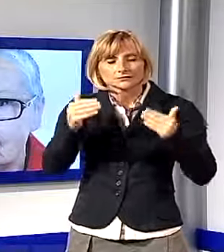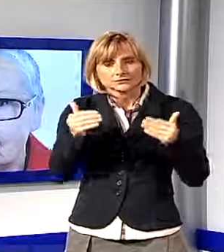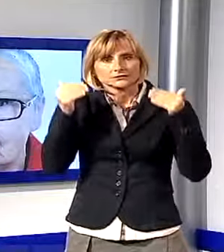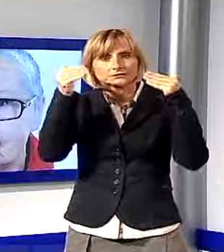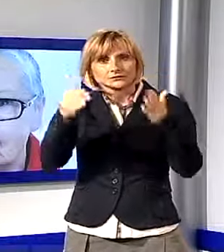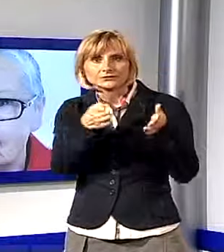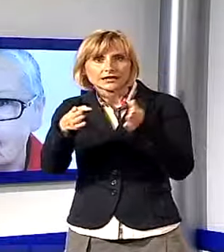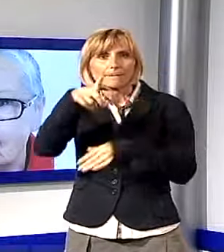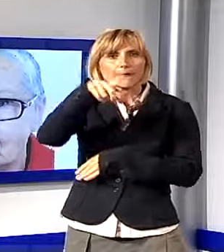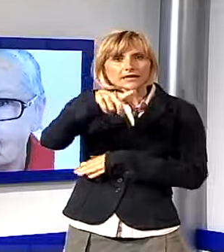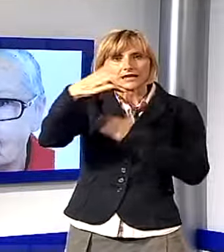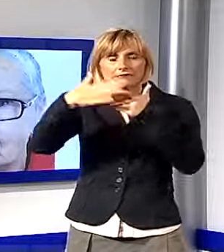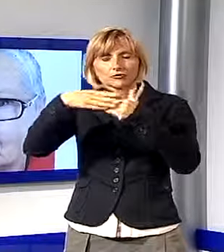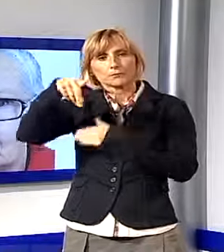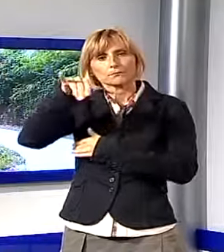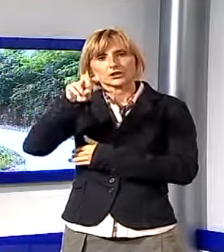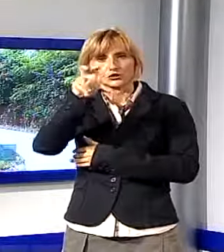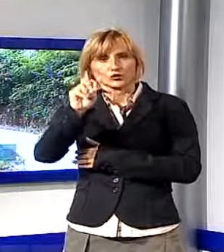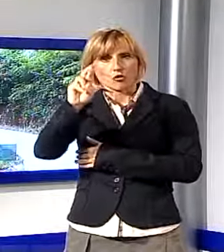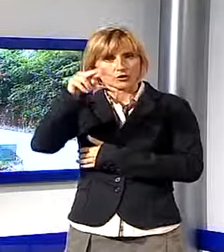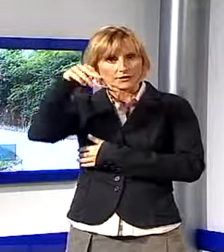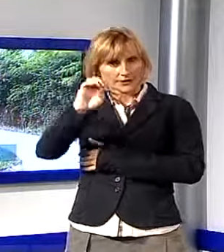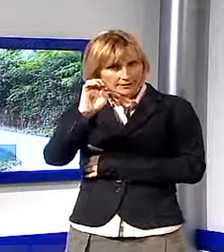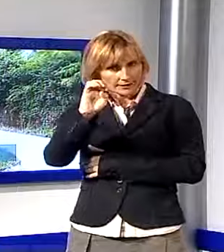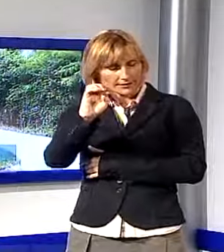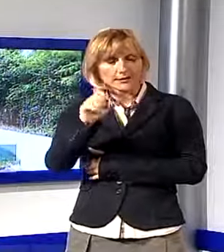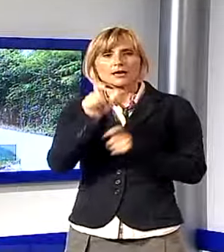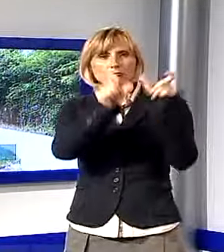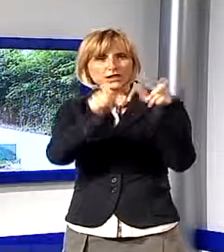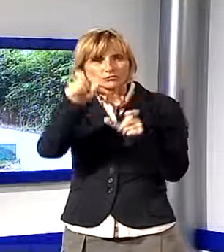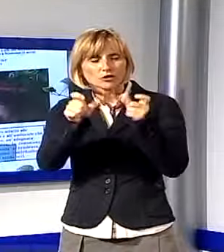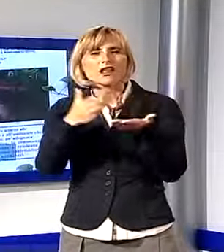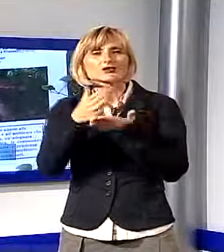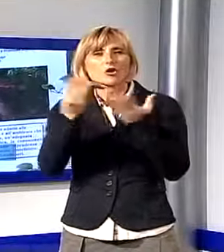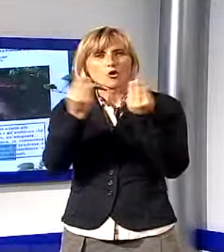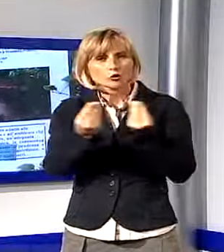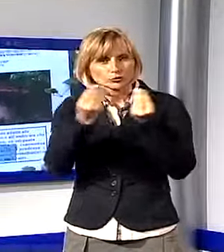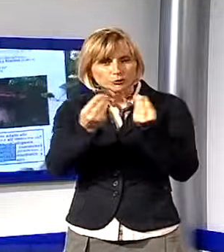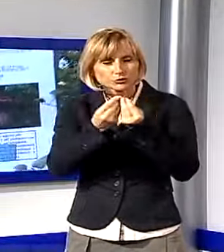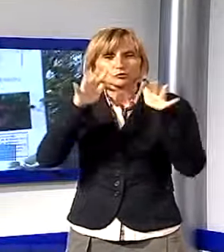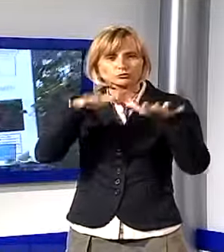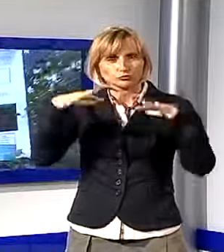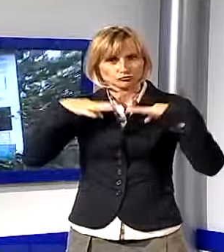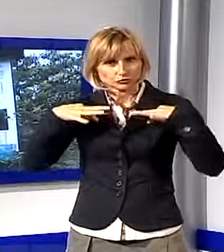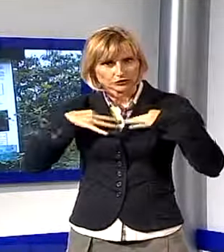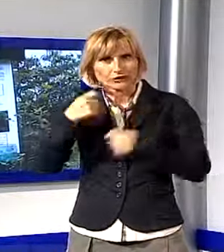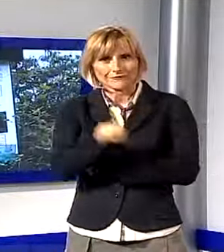e Le Pizzorne, in località San Bartolomeo. C'è il personale del soccorso alpino, della protezione civile, dei vigili del fuoco, le